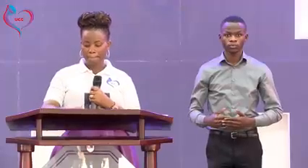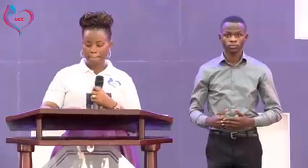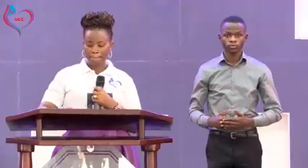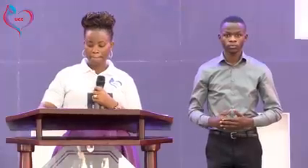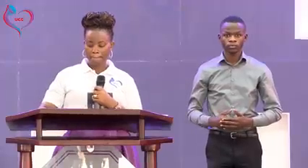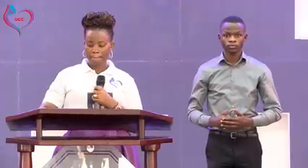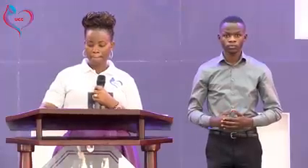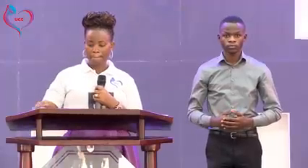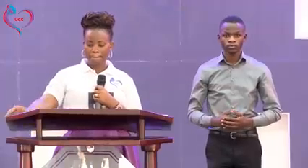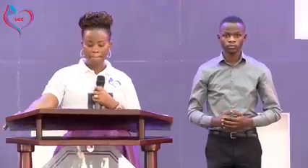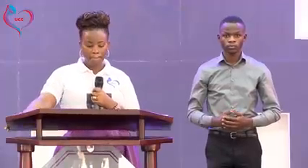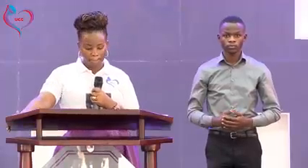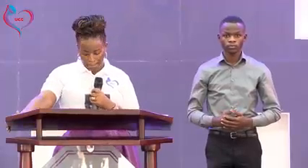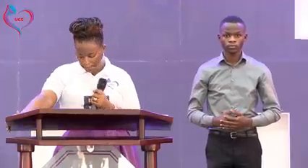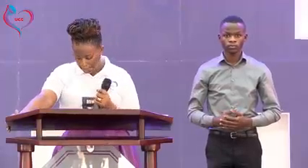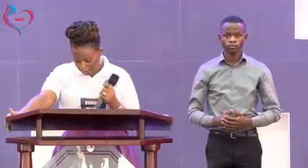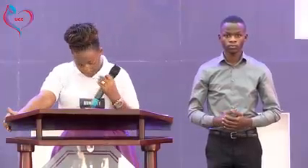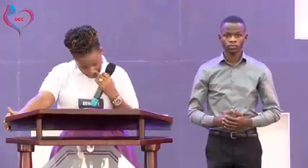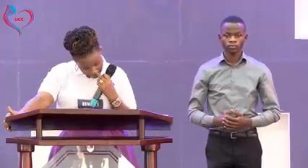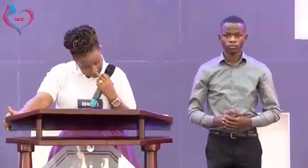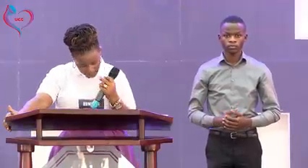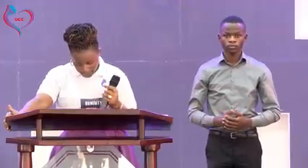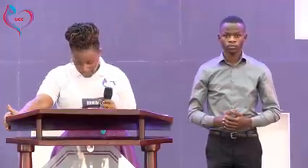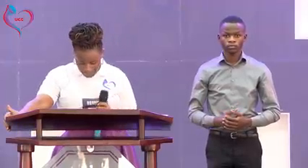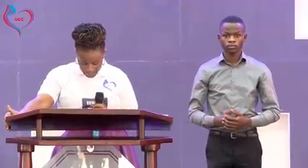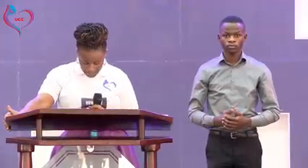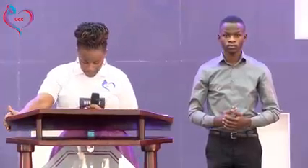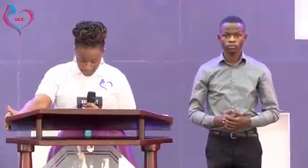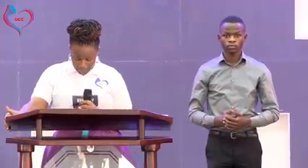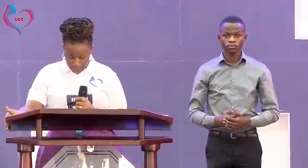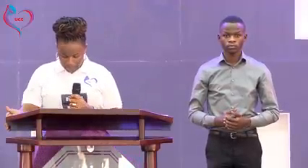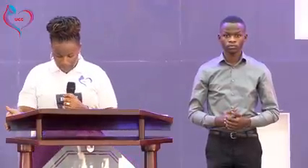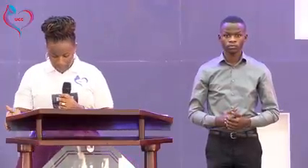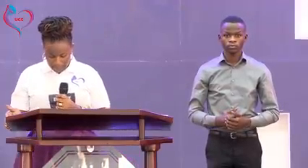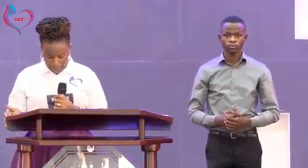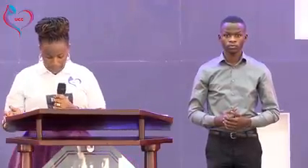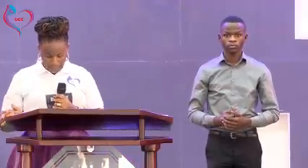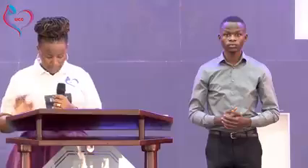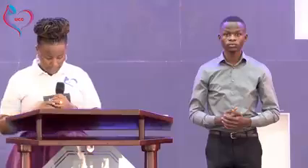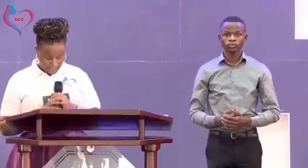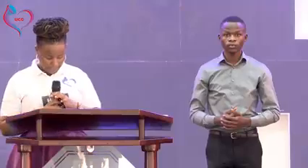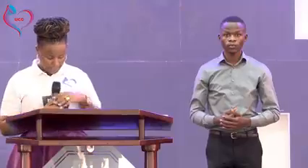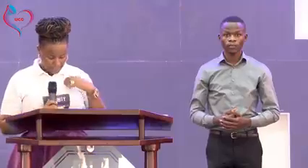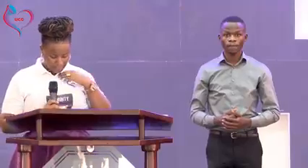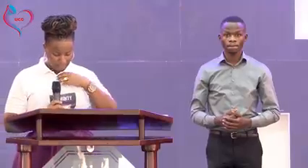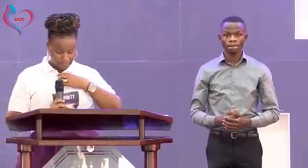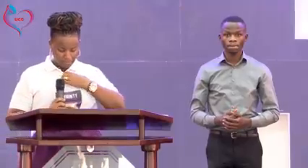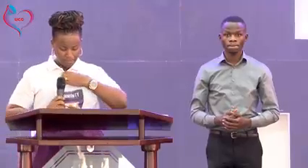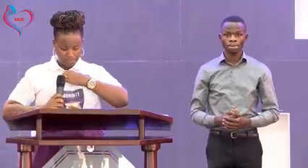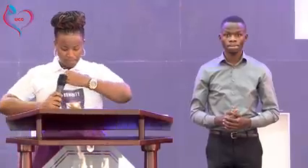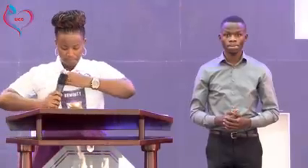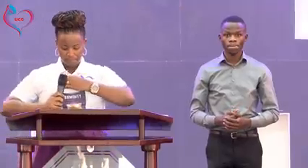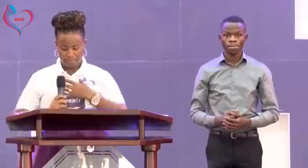Katonda, teyalowooza kintu ekyegombebwa okwenkanankana ne Katonda, naye yeggyako ekitiibwa bwe yatwala engeri